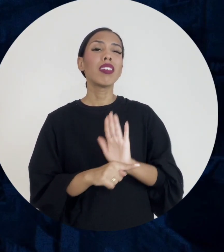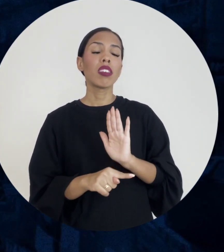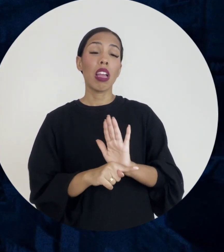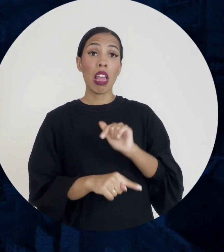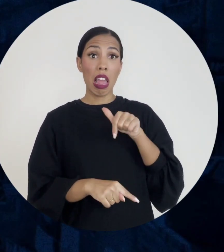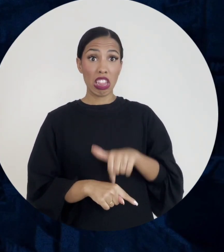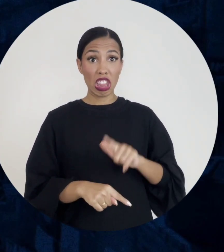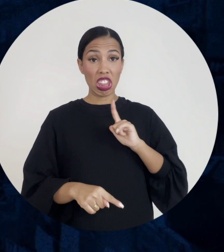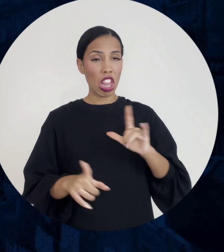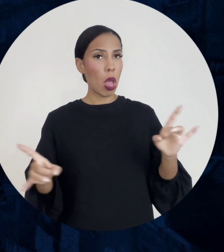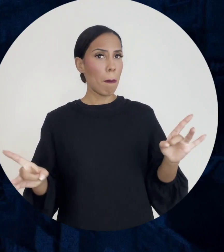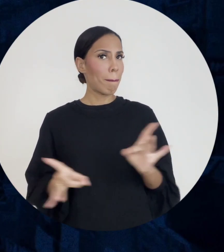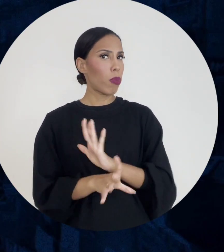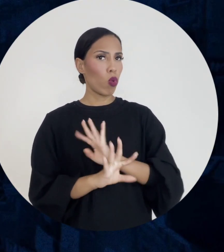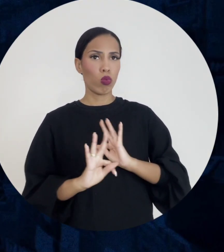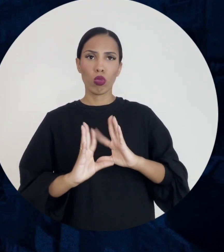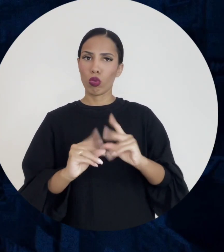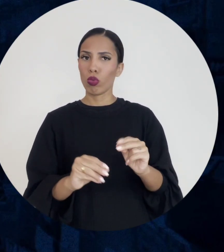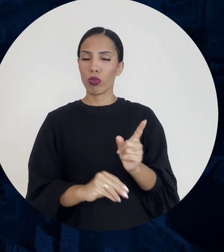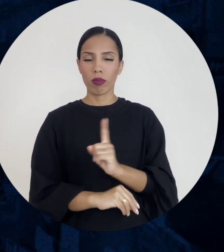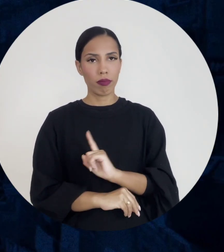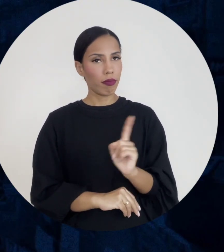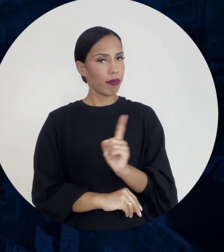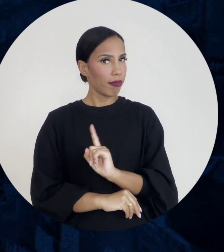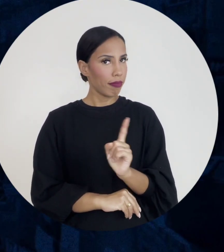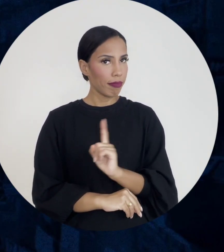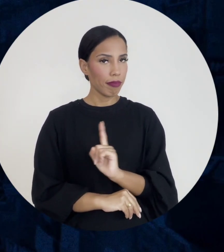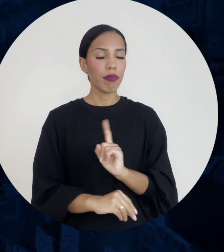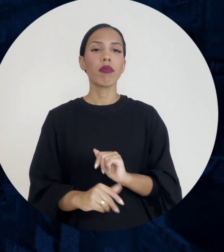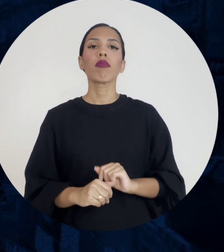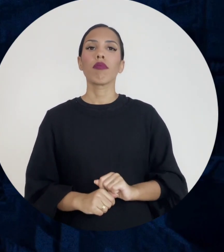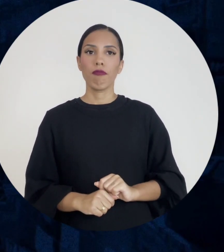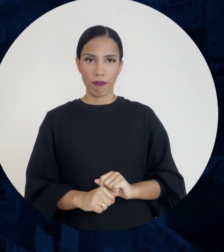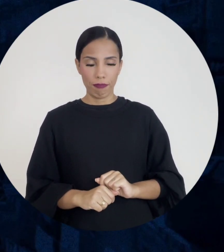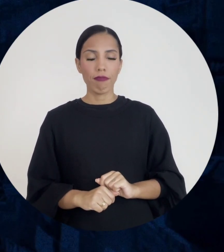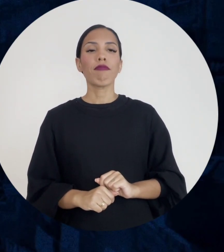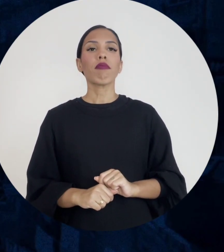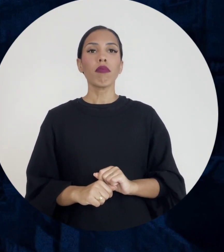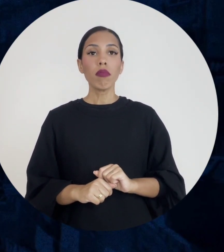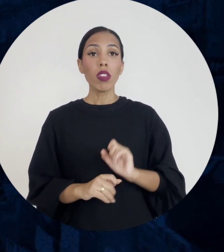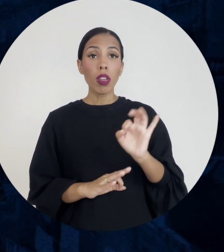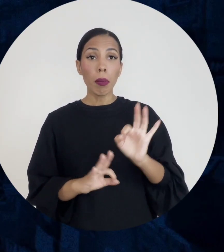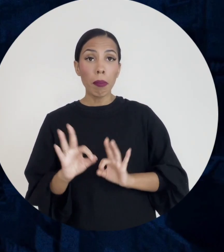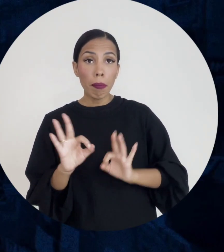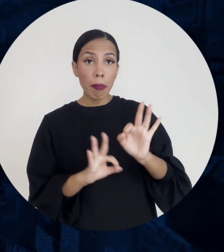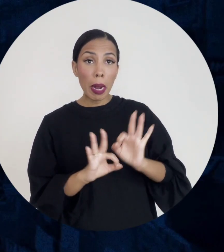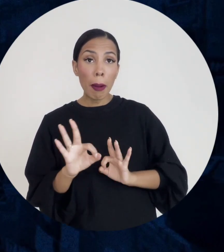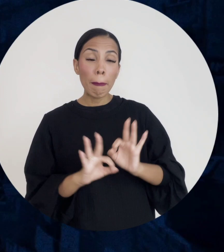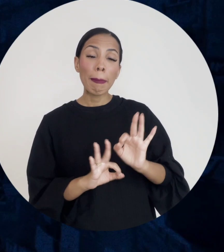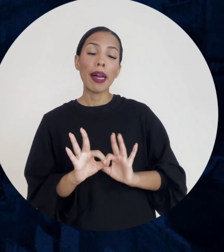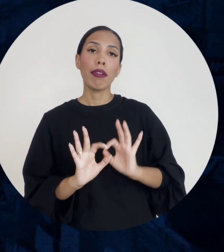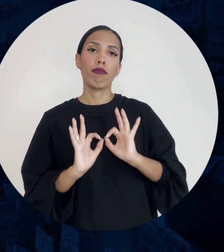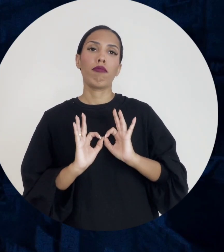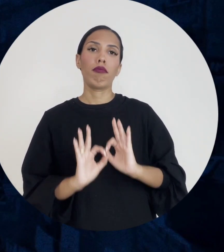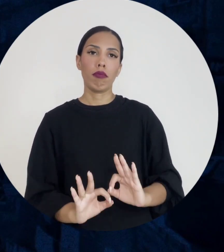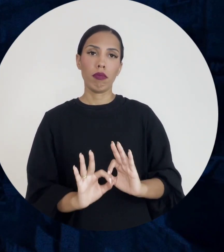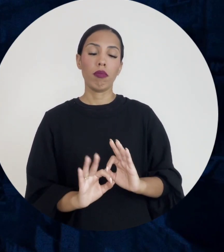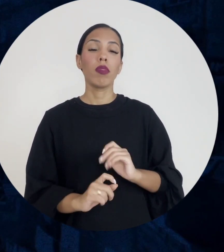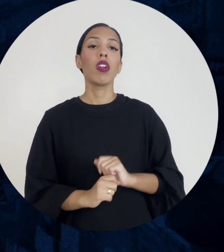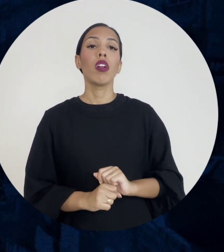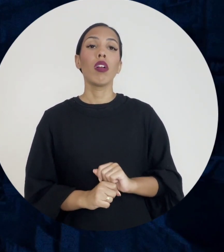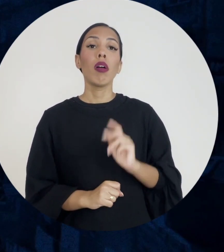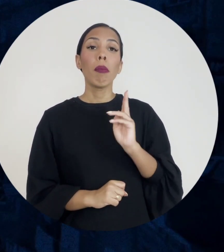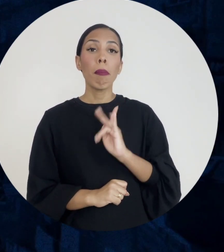já tem tudo encaminhado. Não, era um preparatório mesmo. E aí os